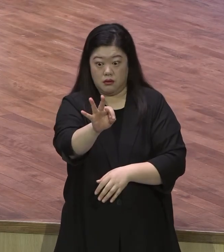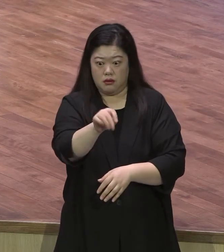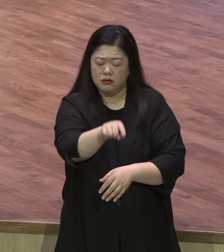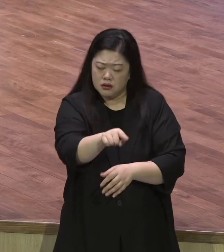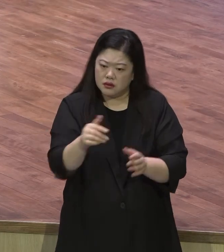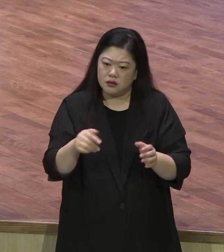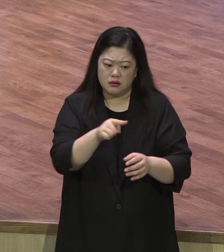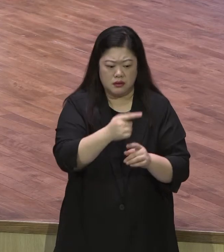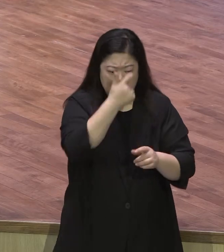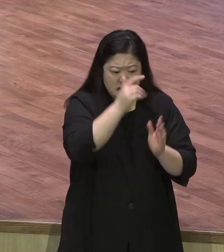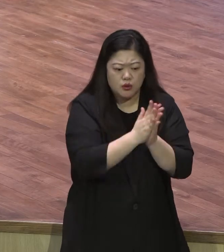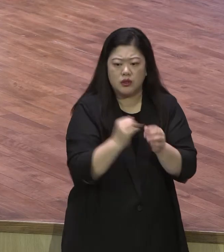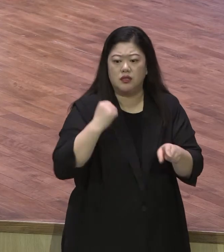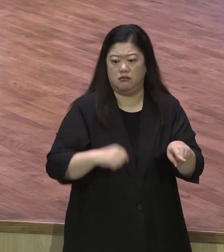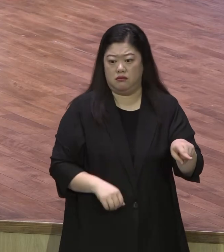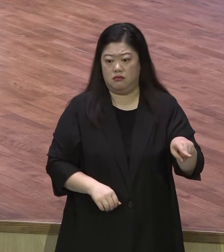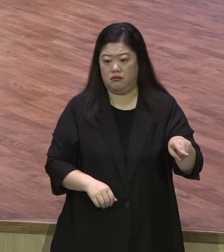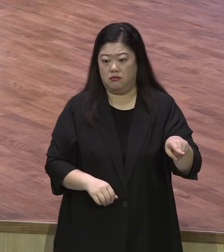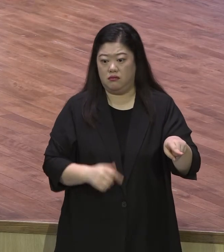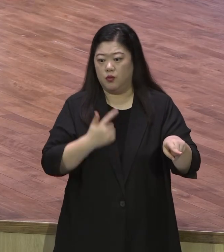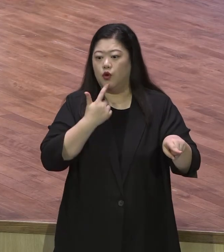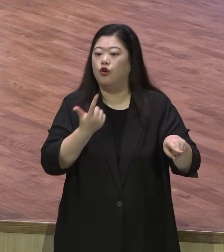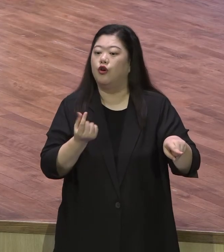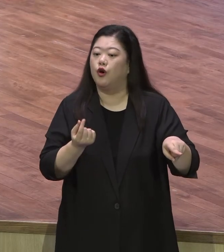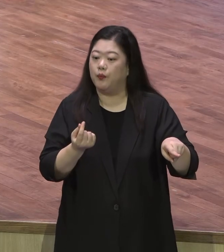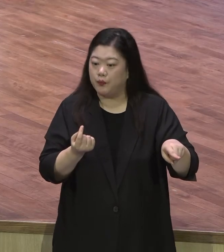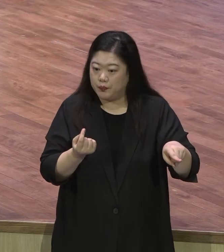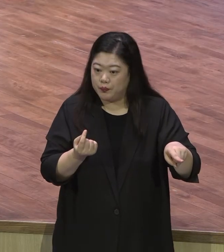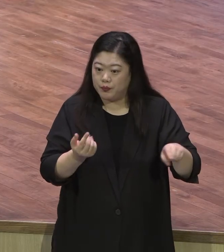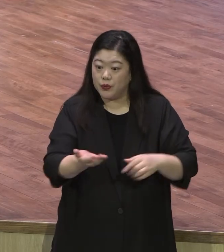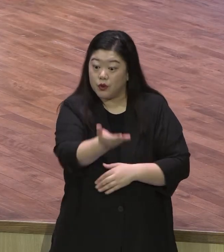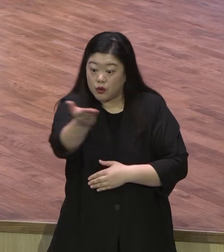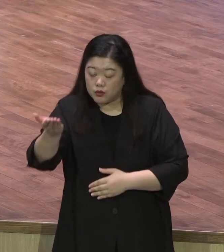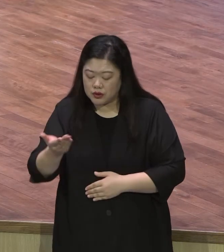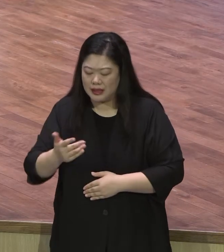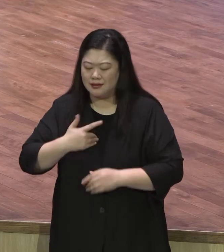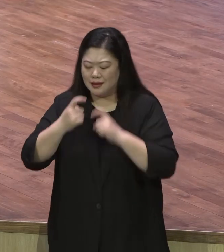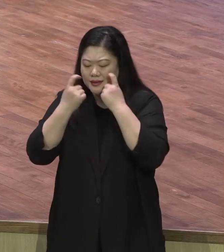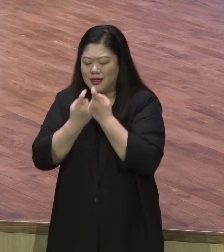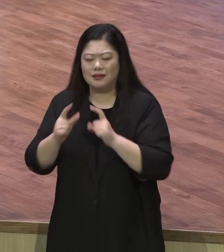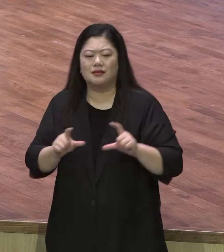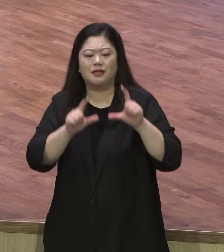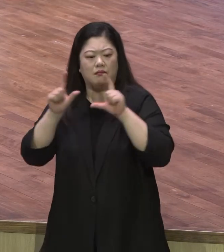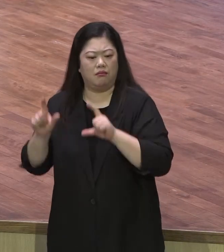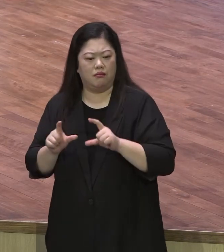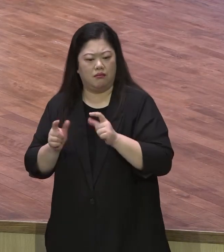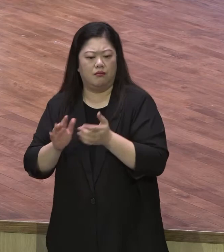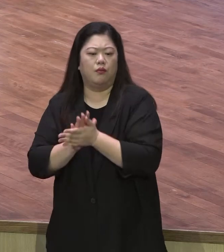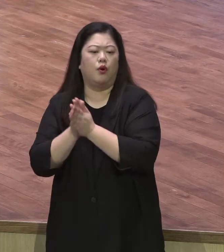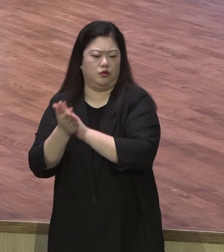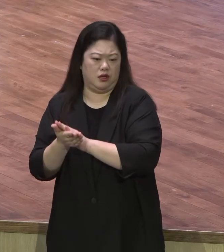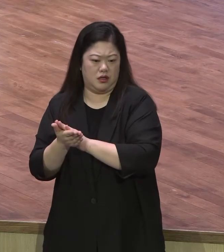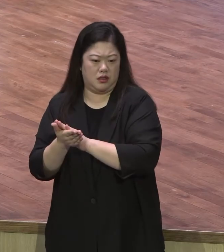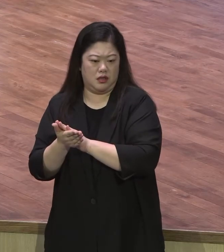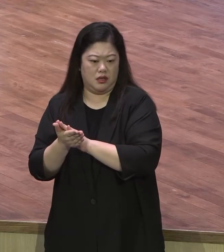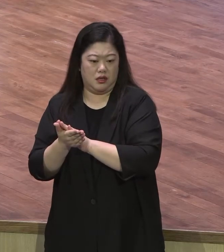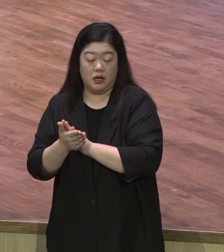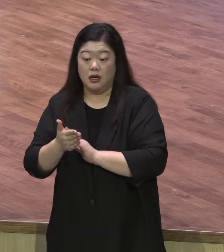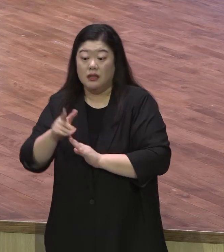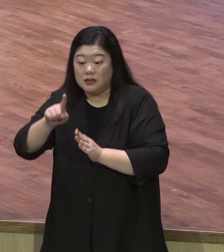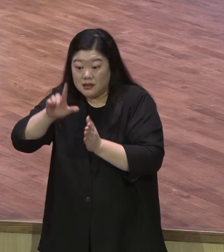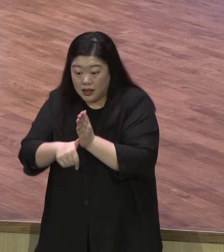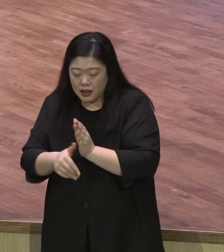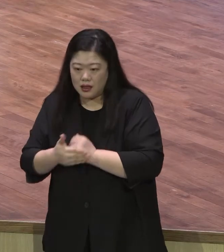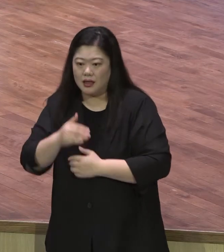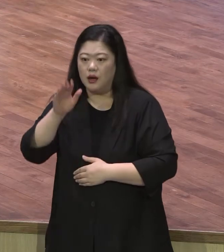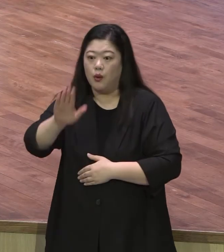산상순을 마무리하면서 우리 영계의 모든 성도는 이 자리에 머물러 있는 지식이 아니라 머물러